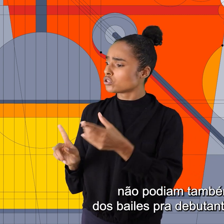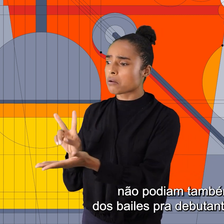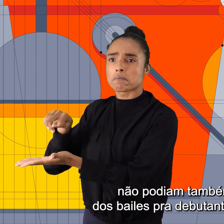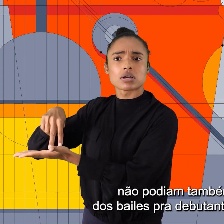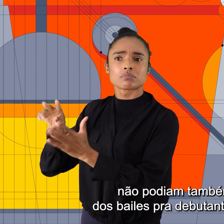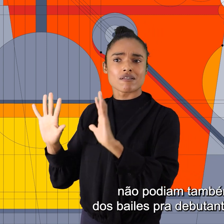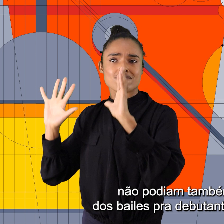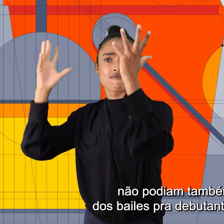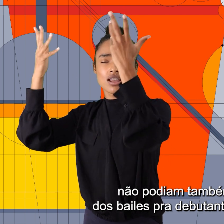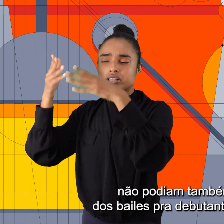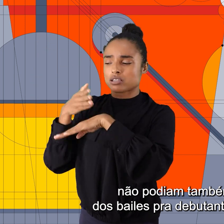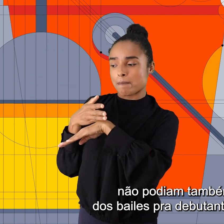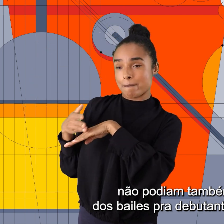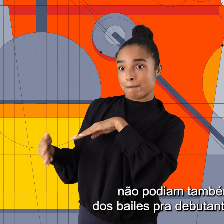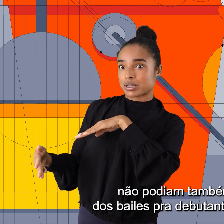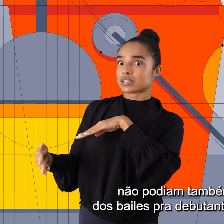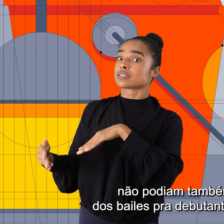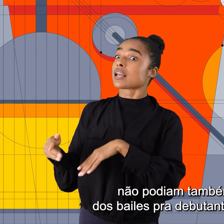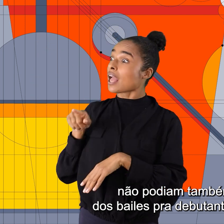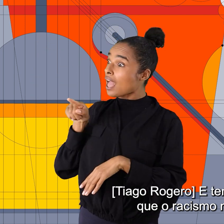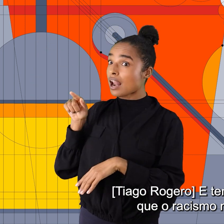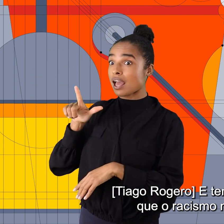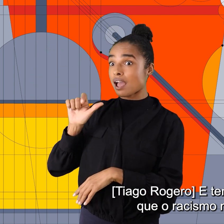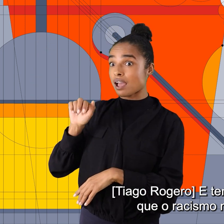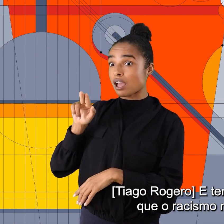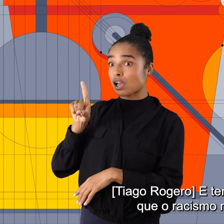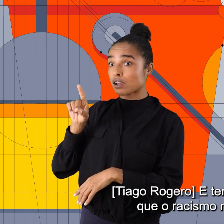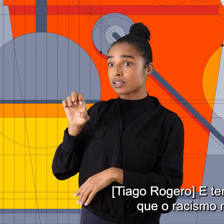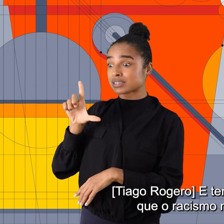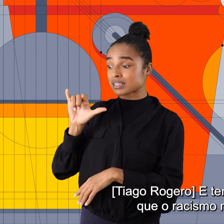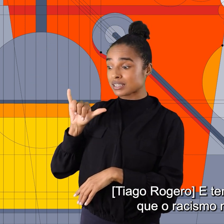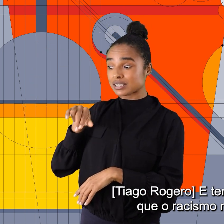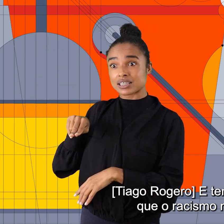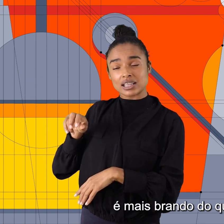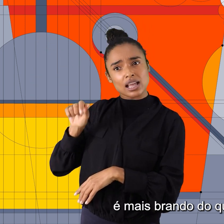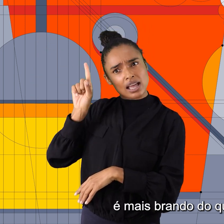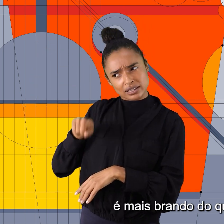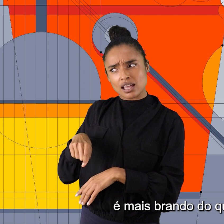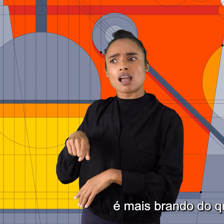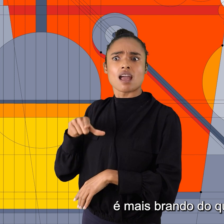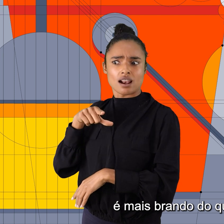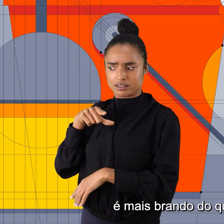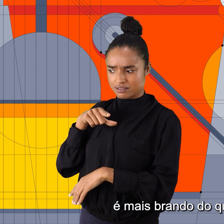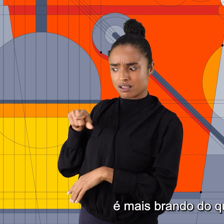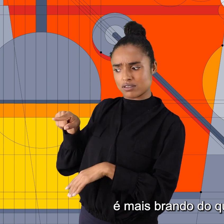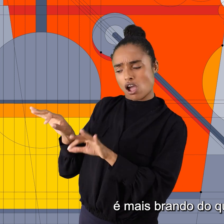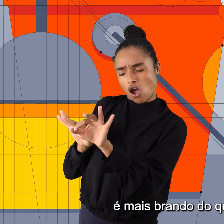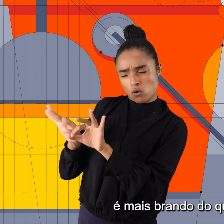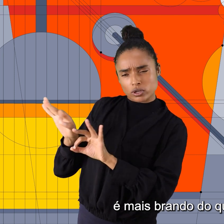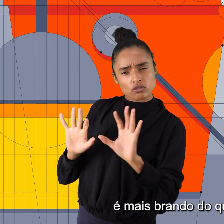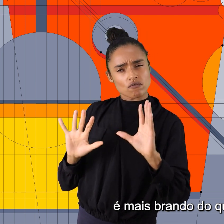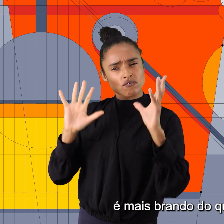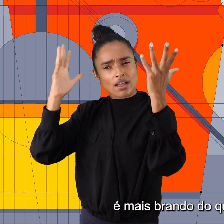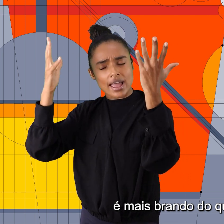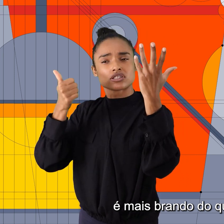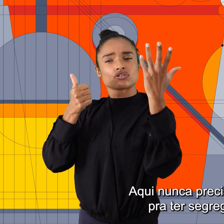da debutantes dos brancos. E tem quem diga que o racismo no Brasil é mais brando do que nos Estados